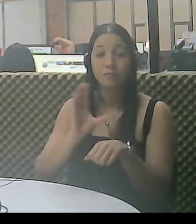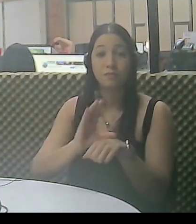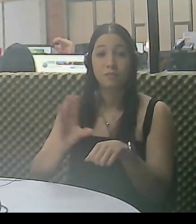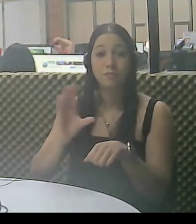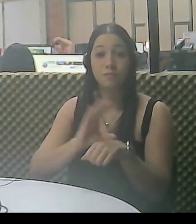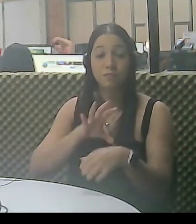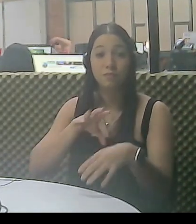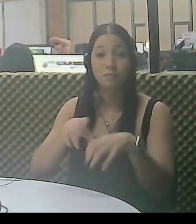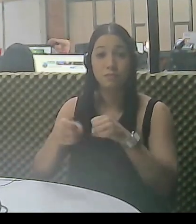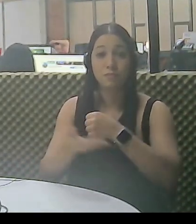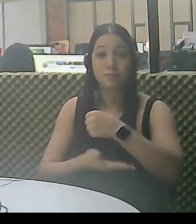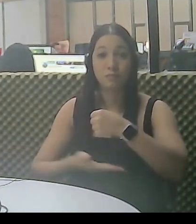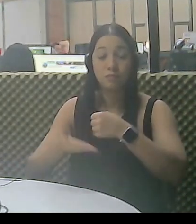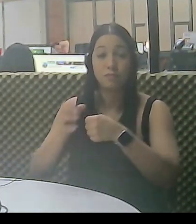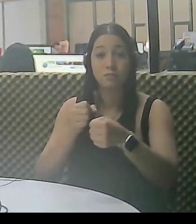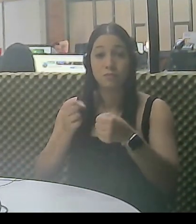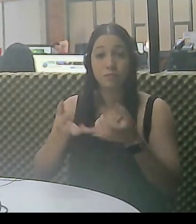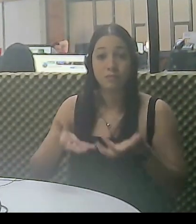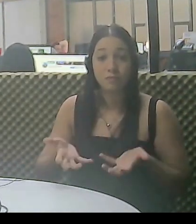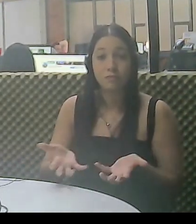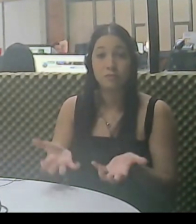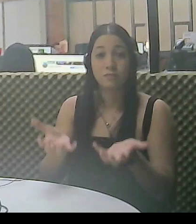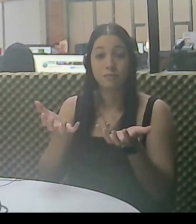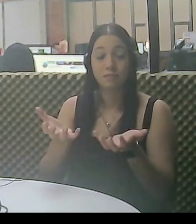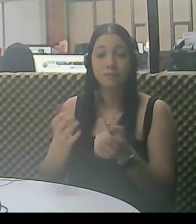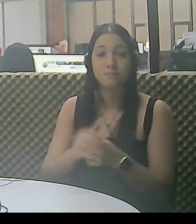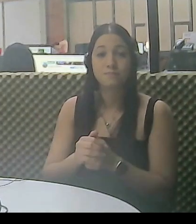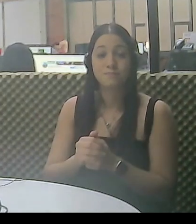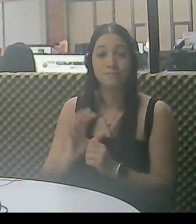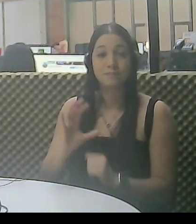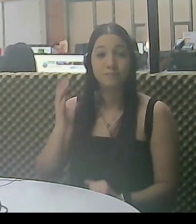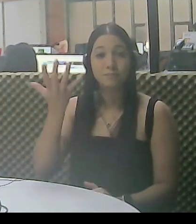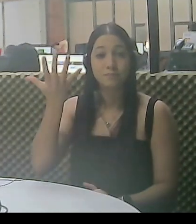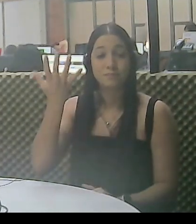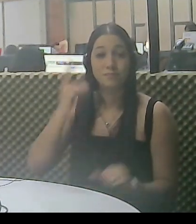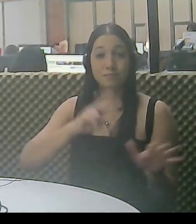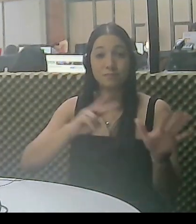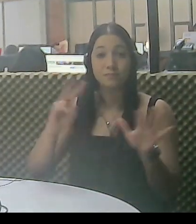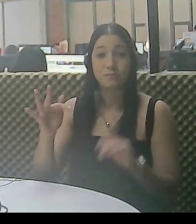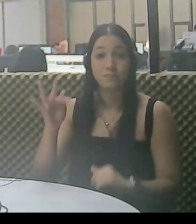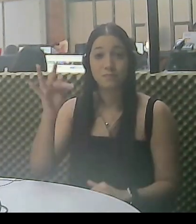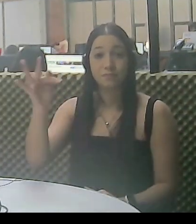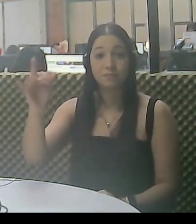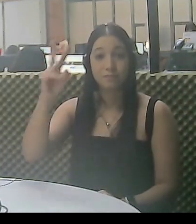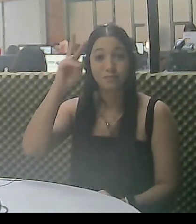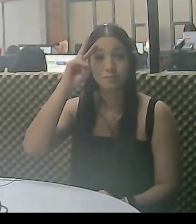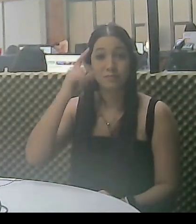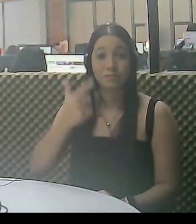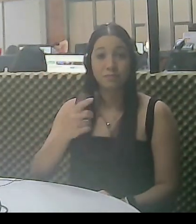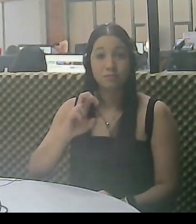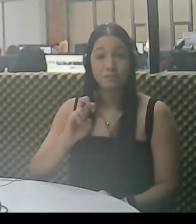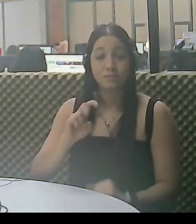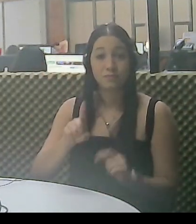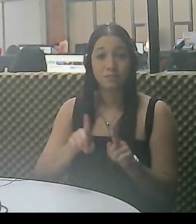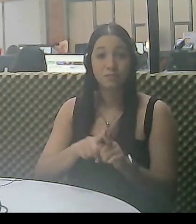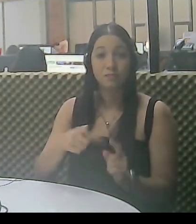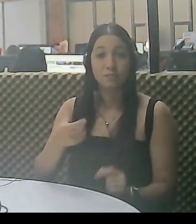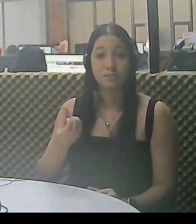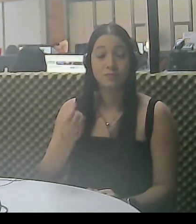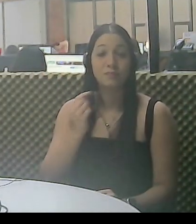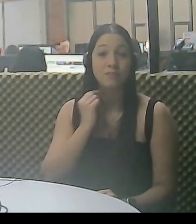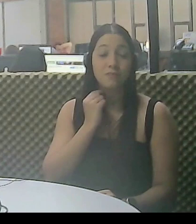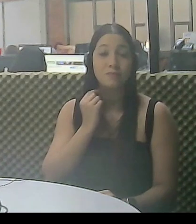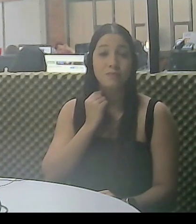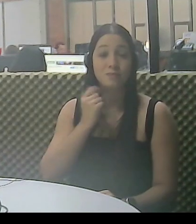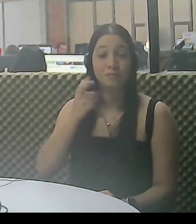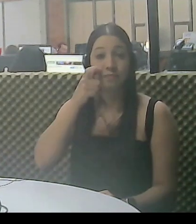de formação básica de tratorista. A capacitação vai acontecer na próxima semana, nos dias 25 e 26 de maio.